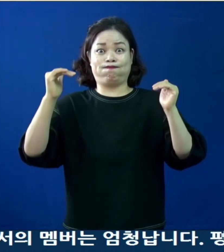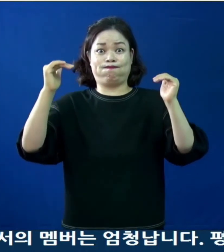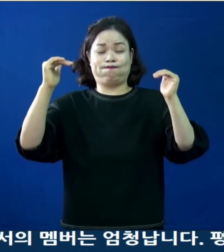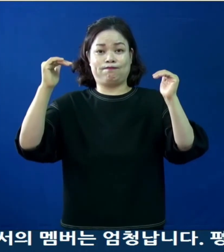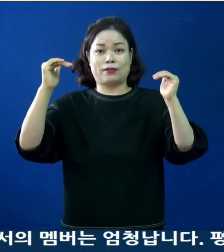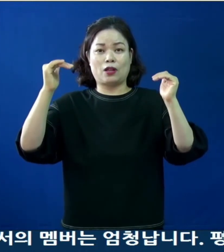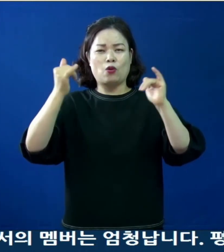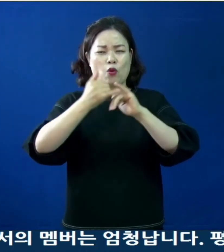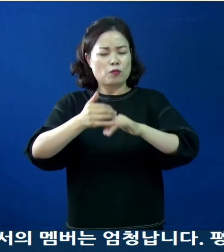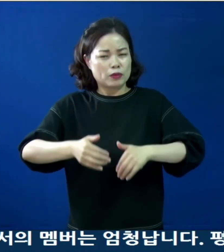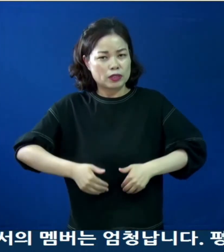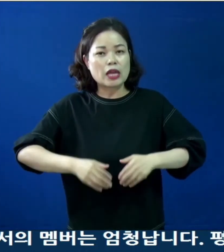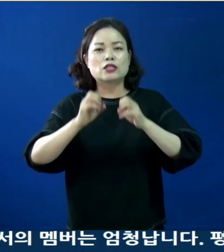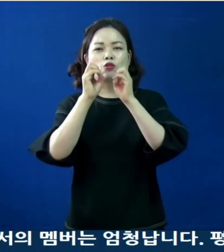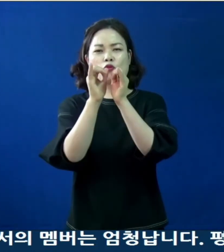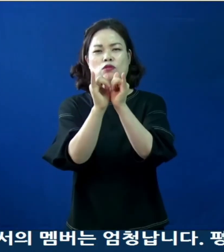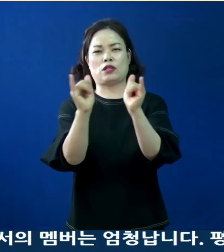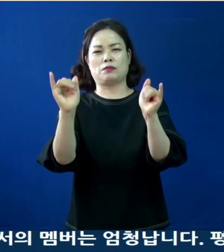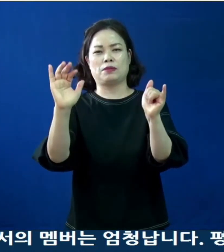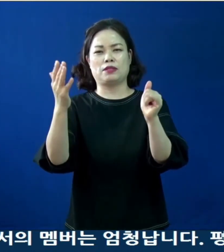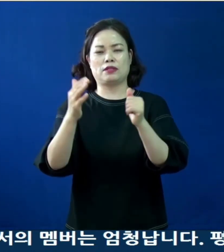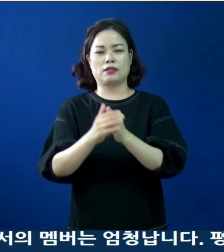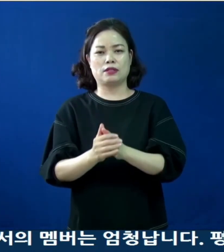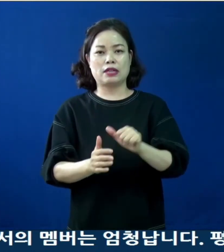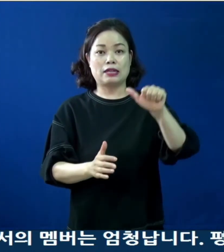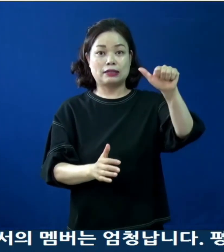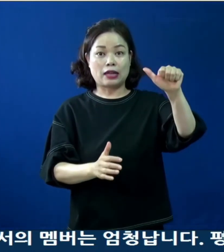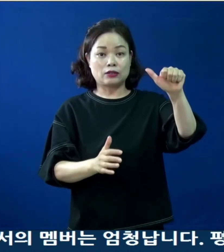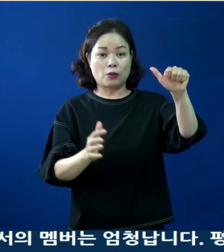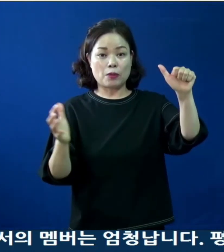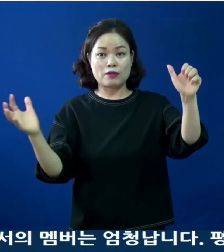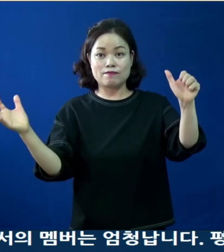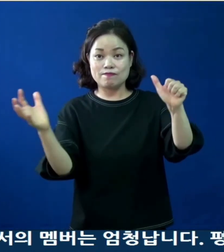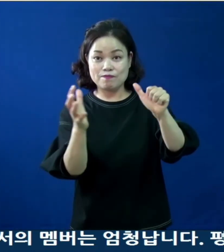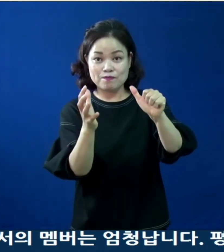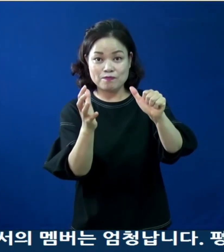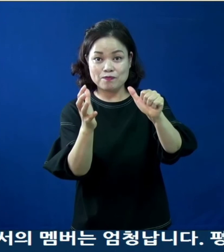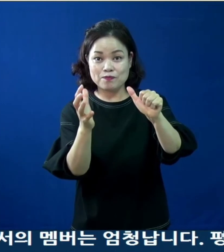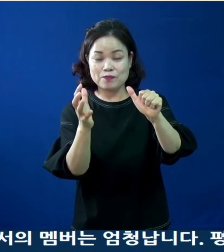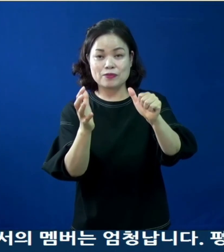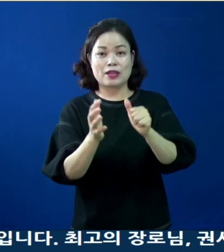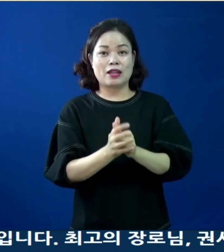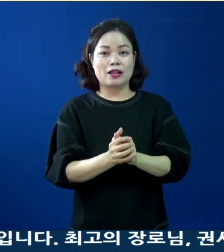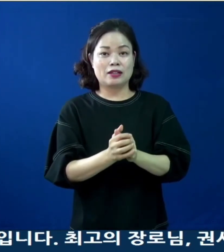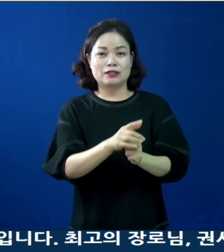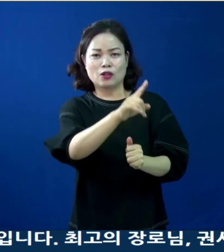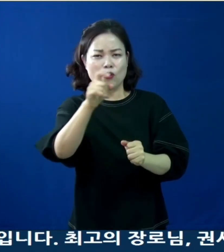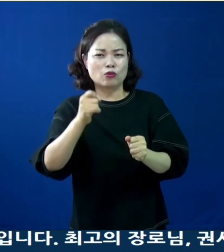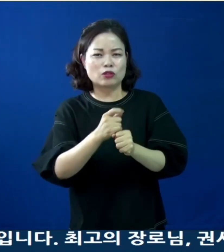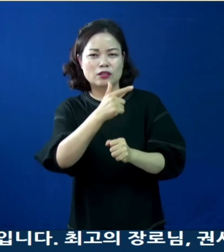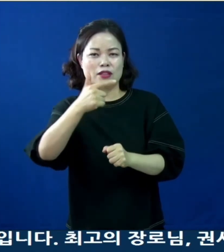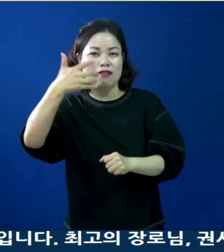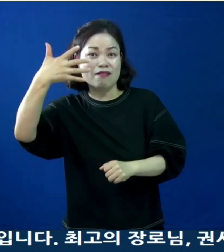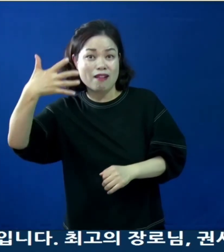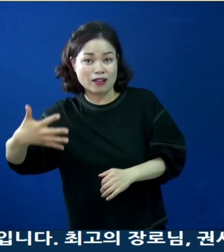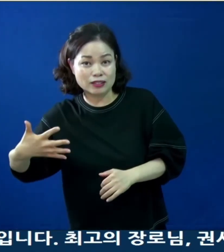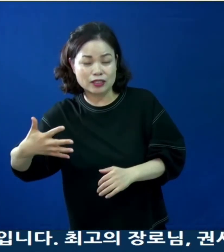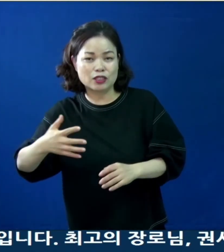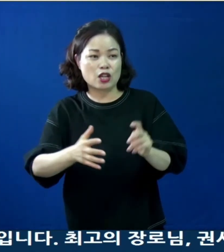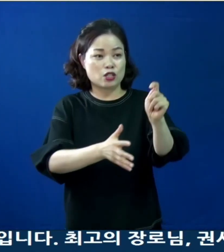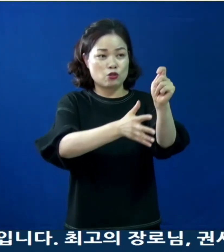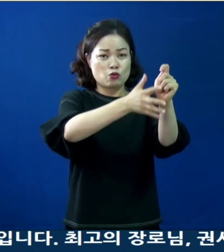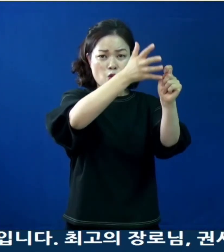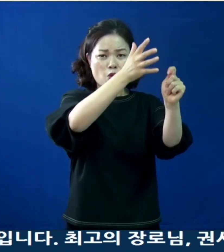쓸만한 선교사들이 된 거죠. 5명이 함께 있다 보니까 이 난공불락의 고린도, 이